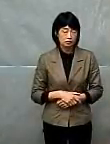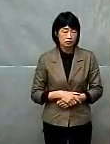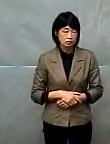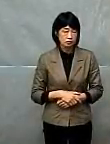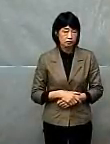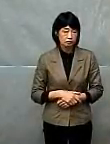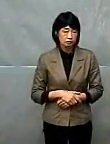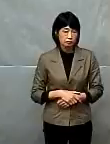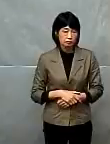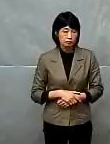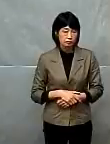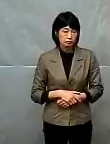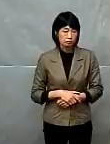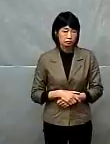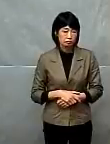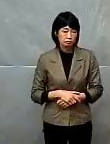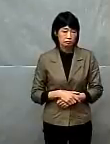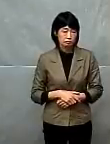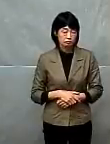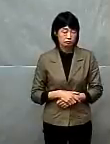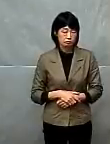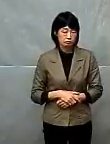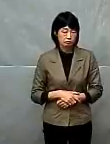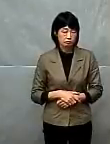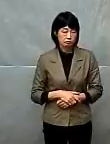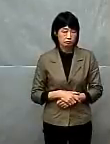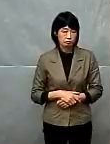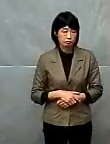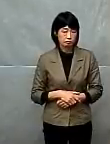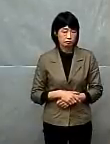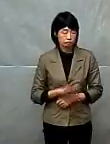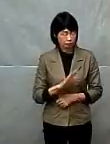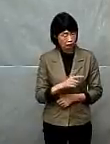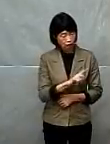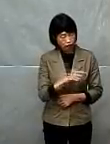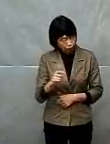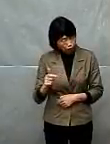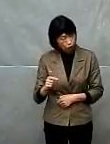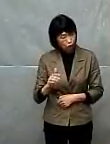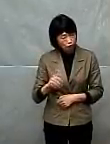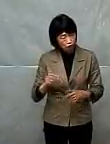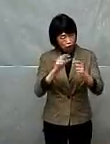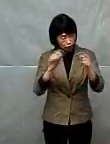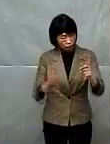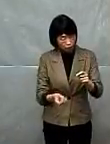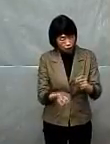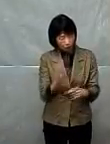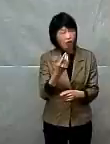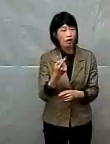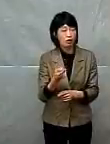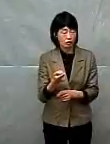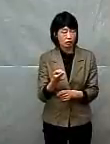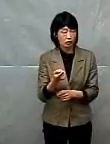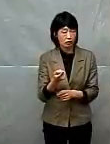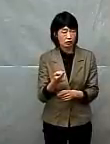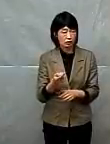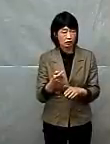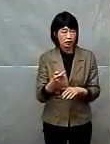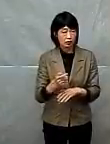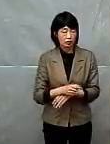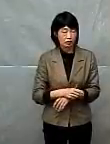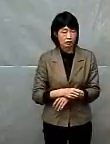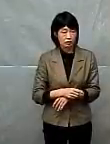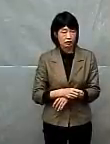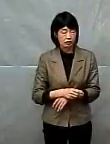がいろいろ取り沙汰されてですね、誤解されるようなこ